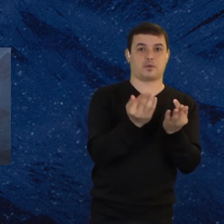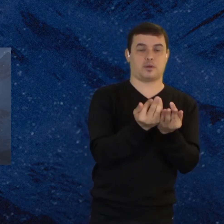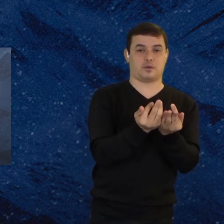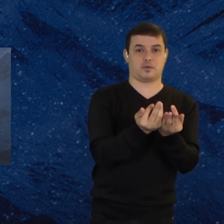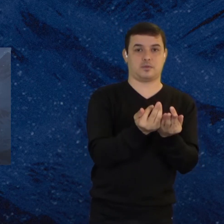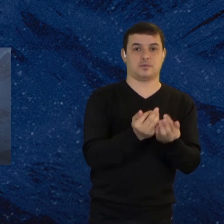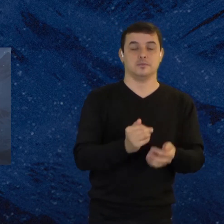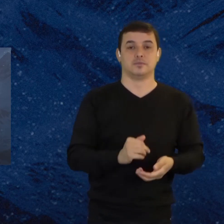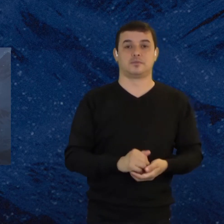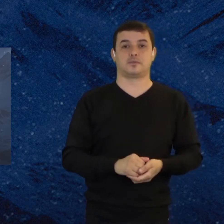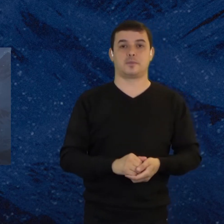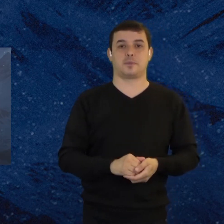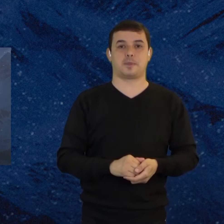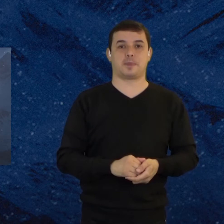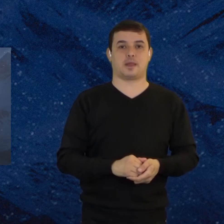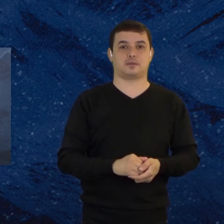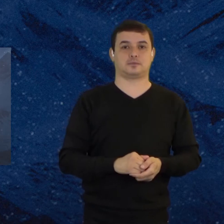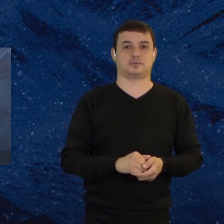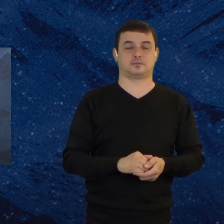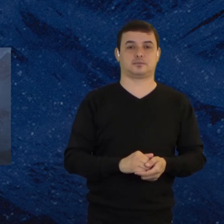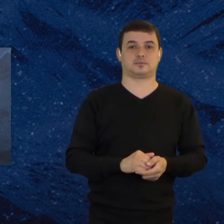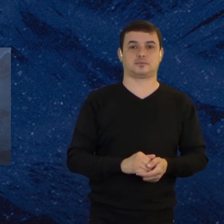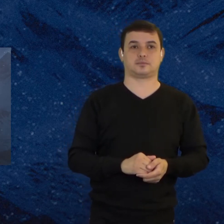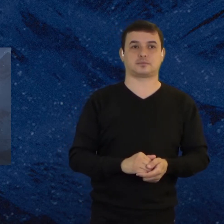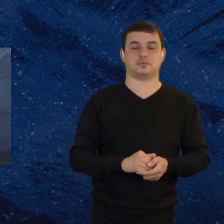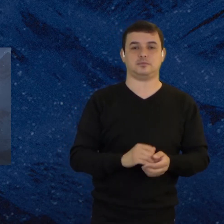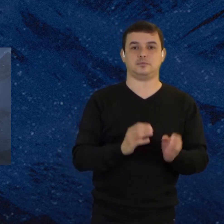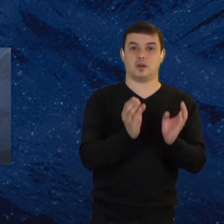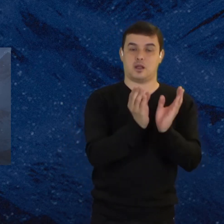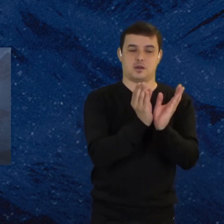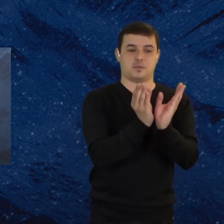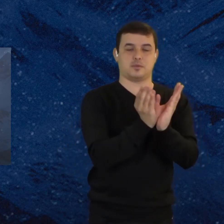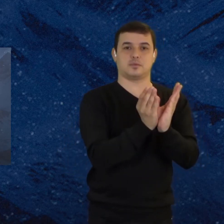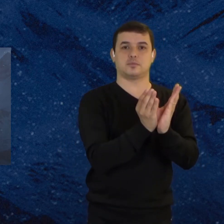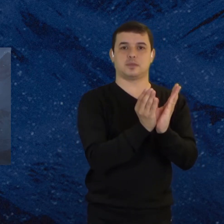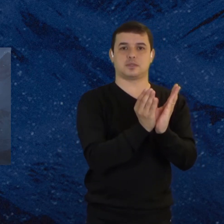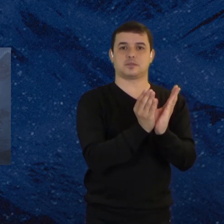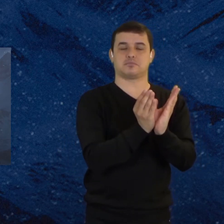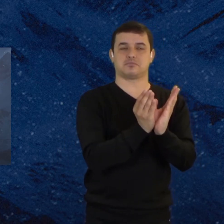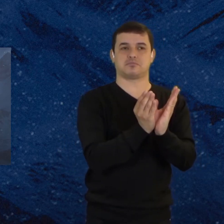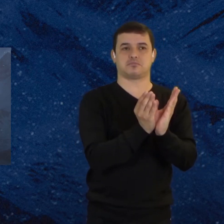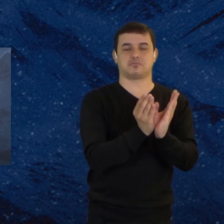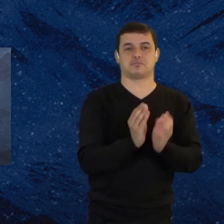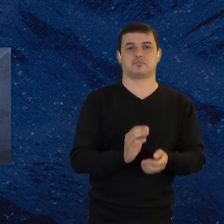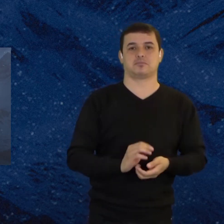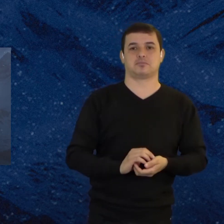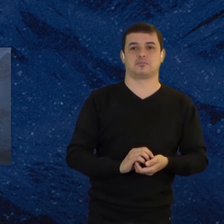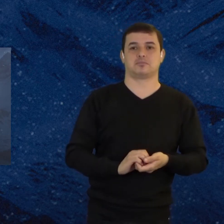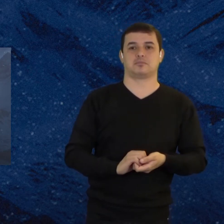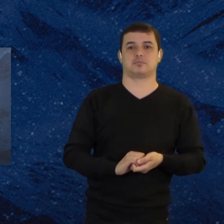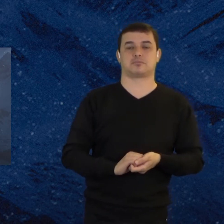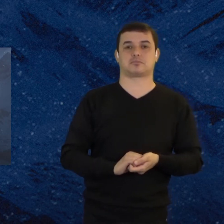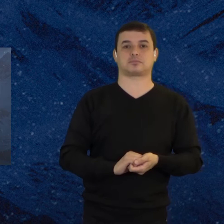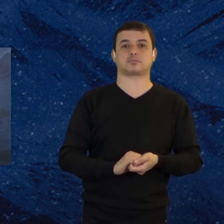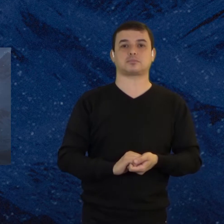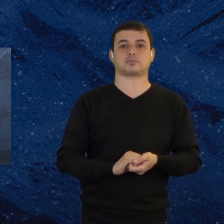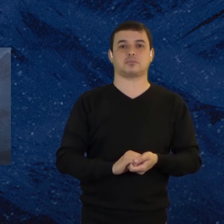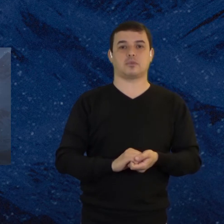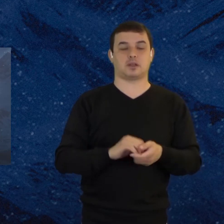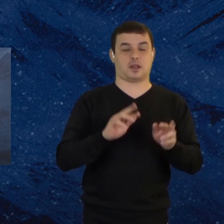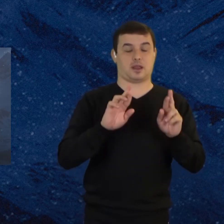agora estamos nesse isolamento social, mas você pensa que nós não estamos tendo reunião de grupo